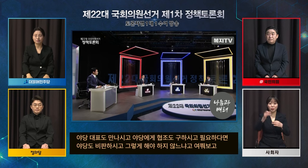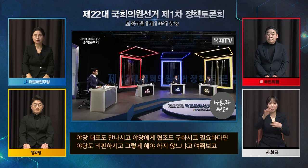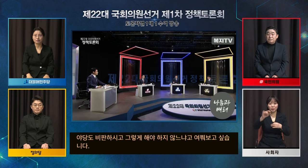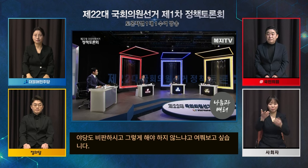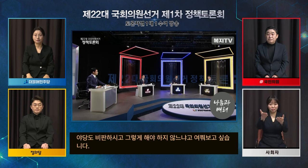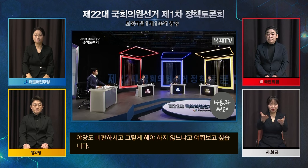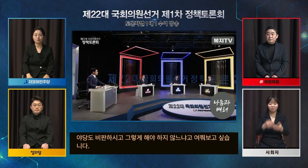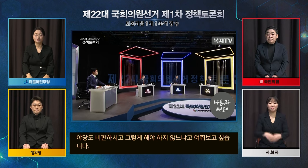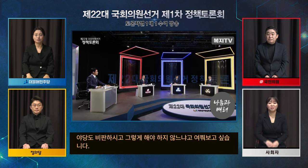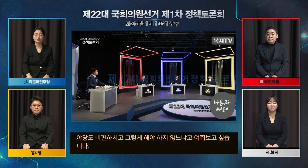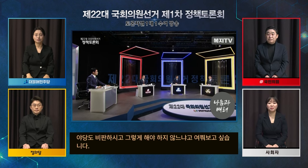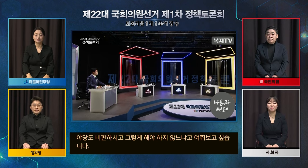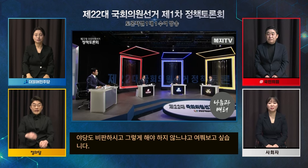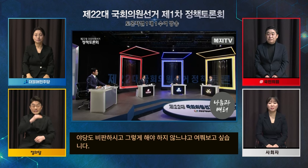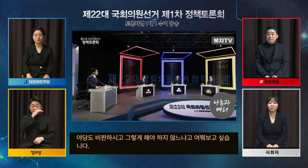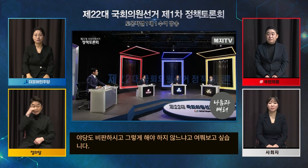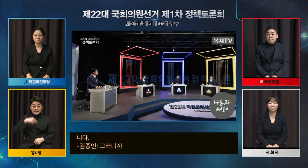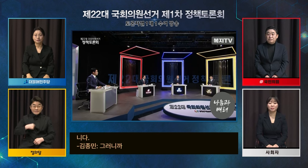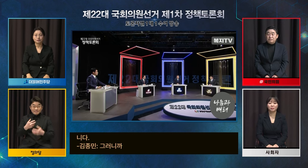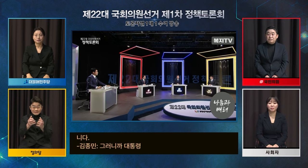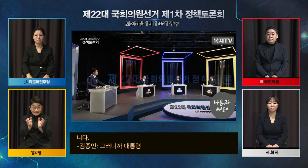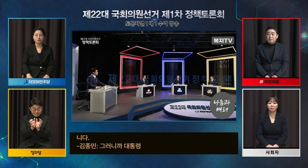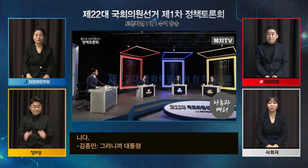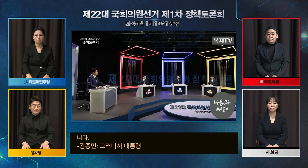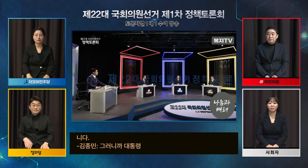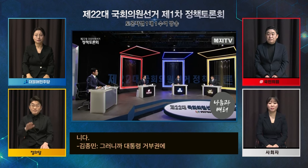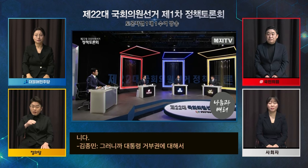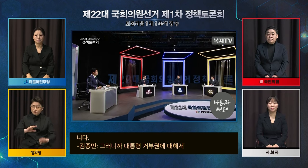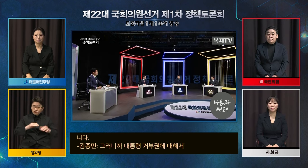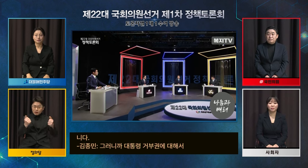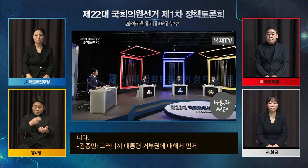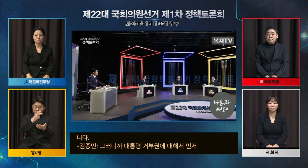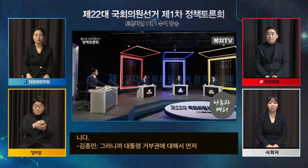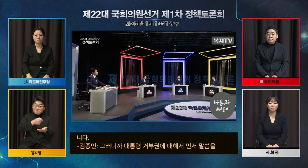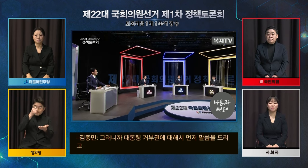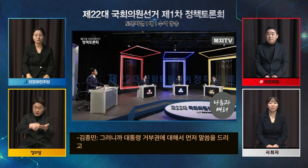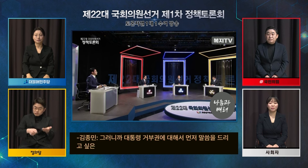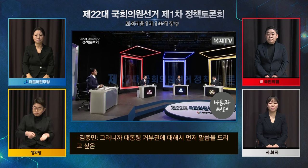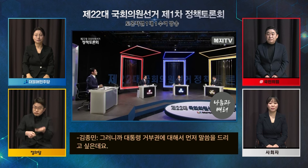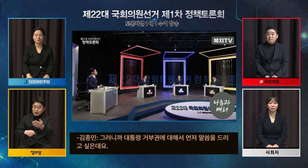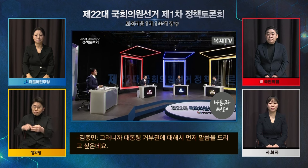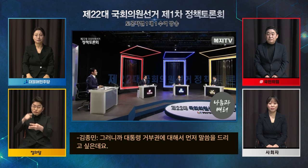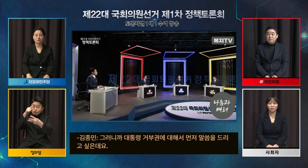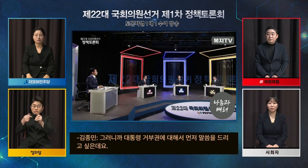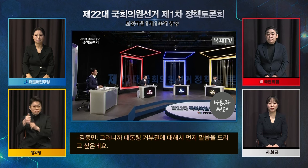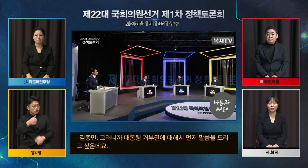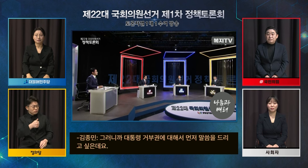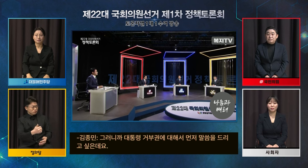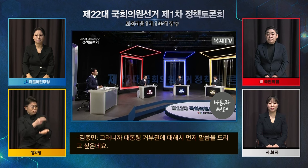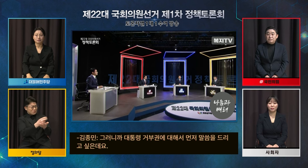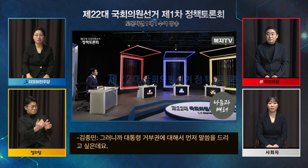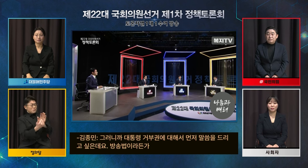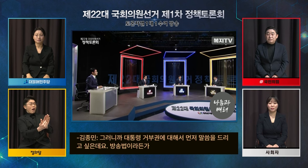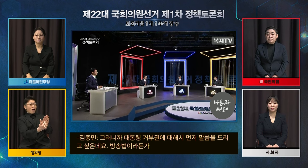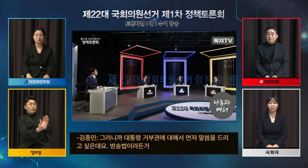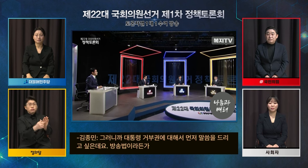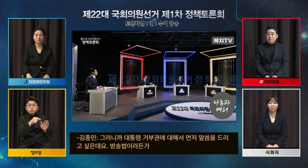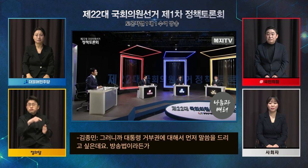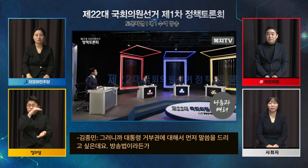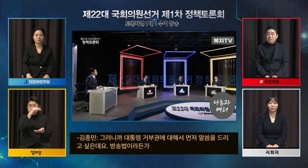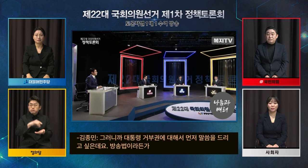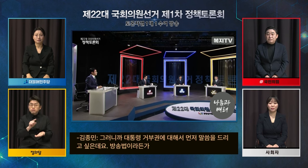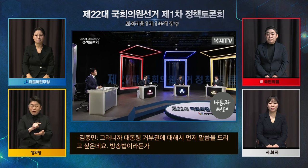그러니까 대통령 거부권에 대해서 먼저 말씀을 드리고 싶은데요. 방송법이라든가 노란봉투법이라든가